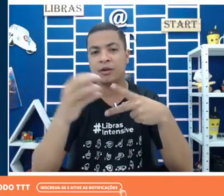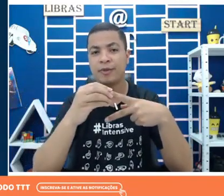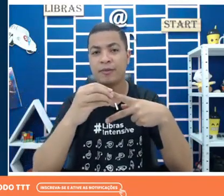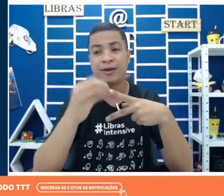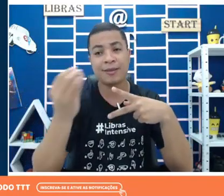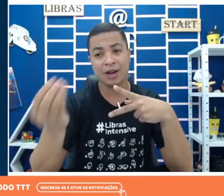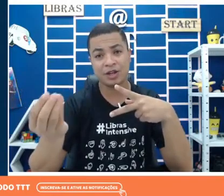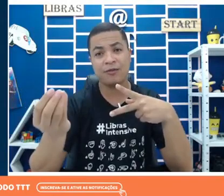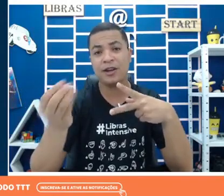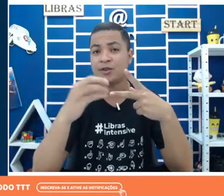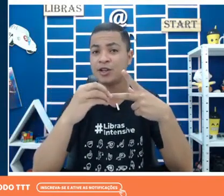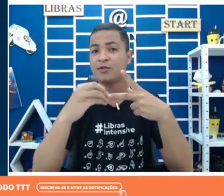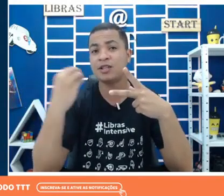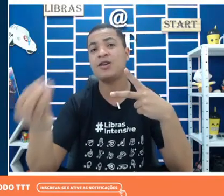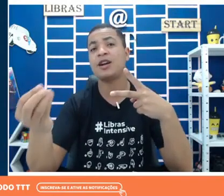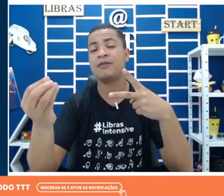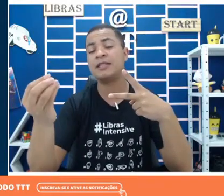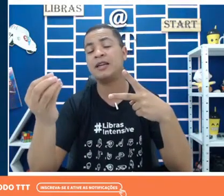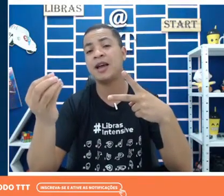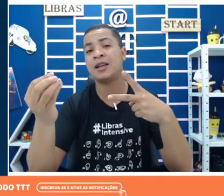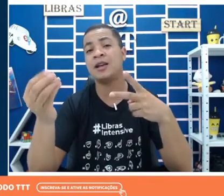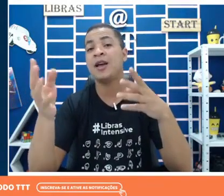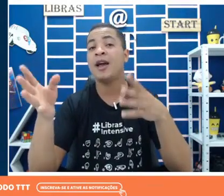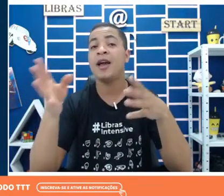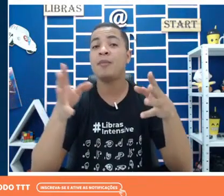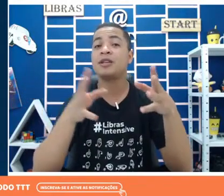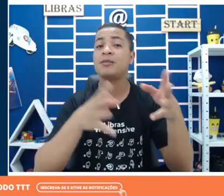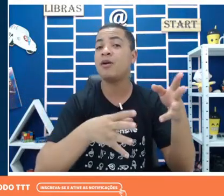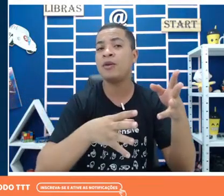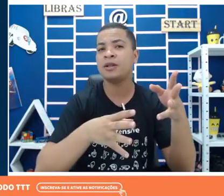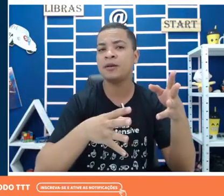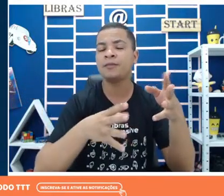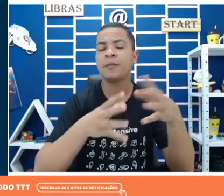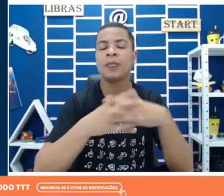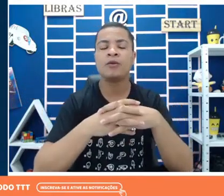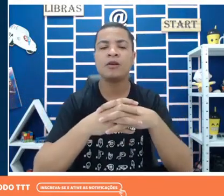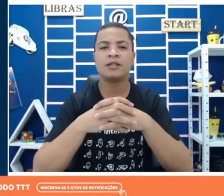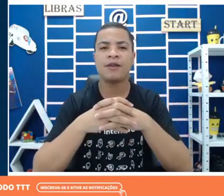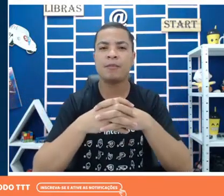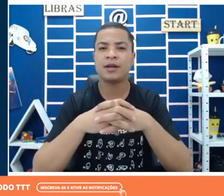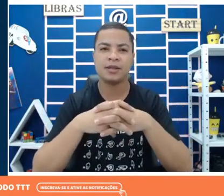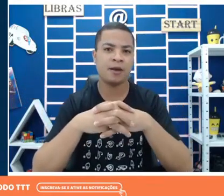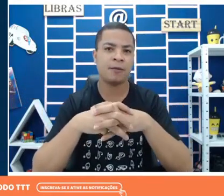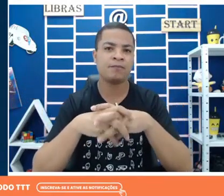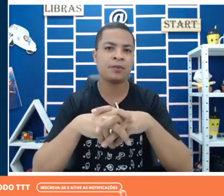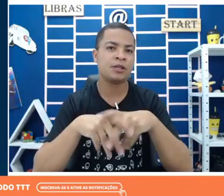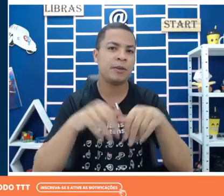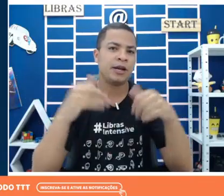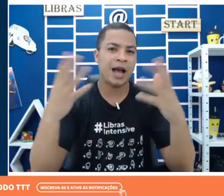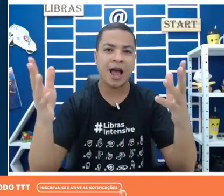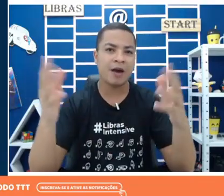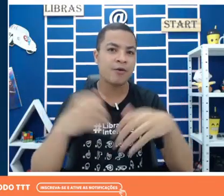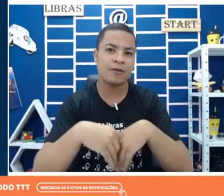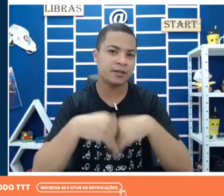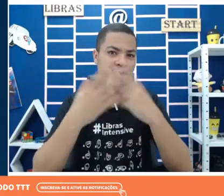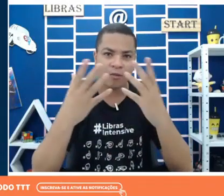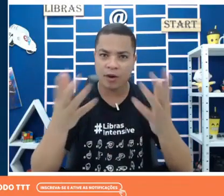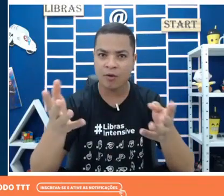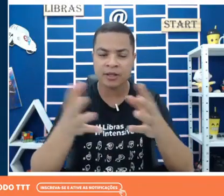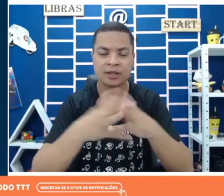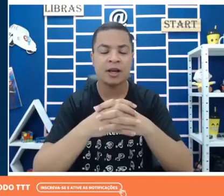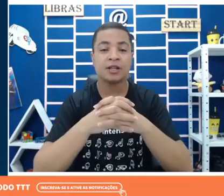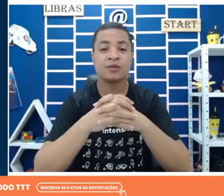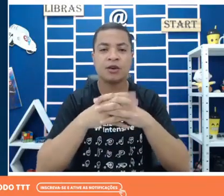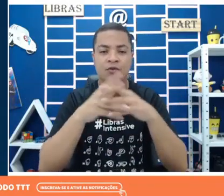criança. O primeiro está mais difícil, o segundo você deu aquela facilitada. É a mesma coisa. Quando você vai, por exemplo, explicar ou fazer